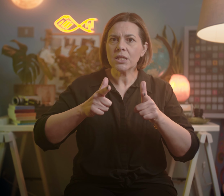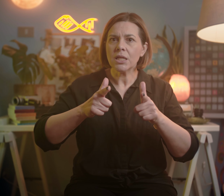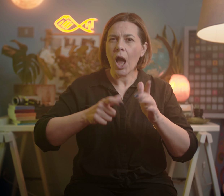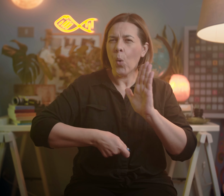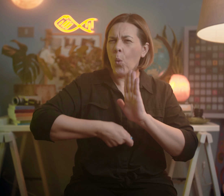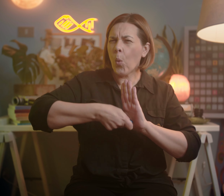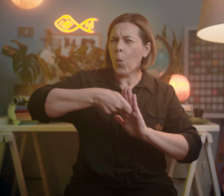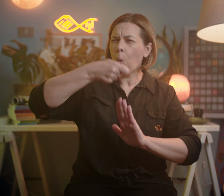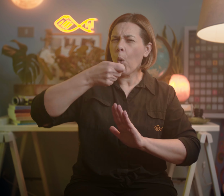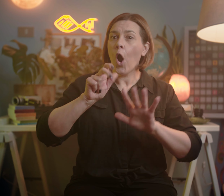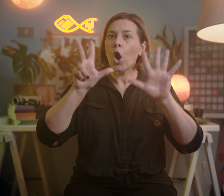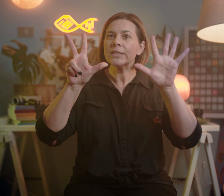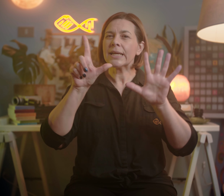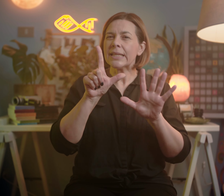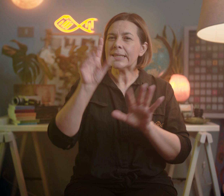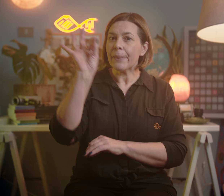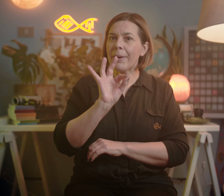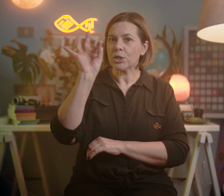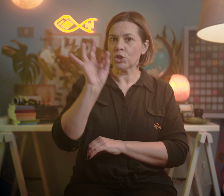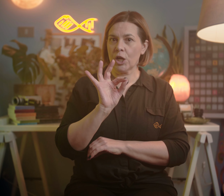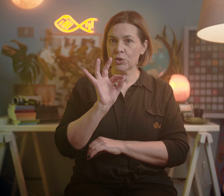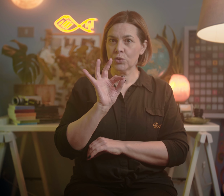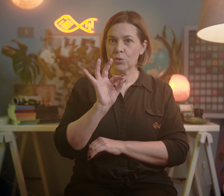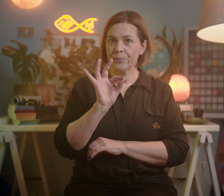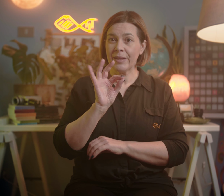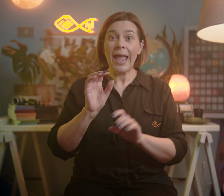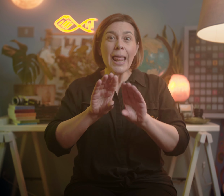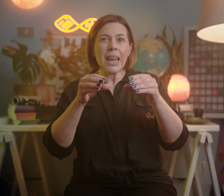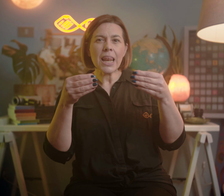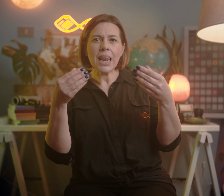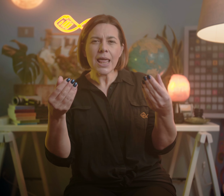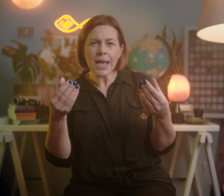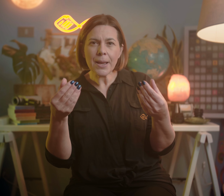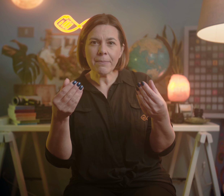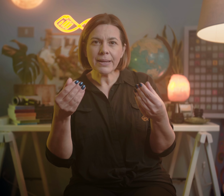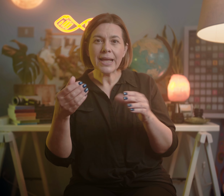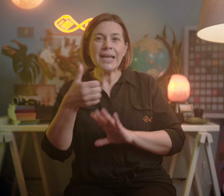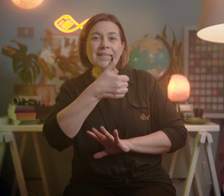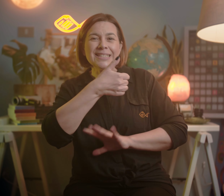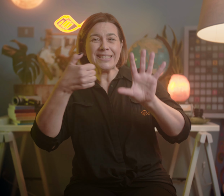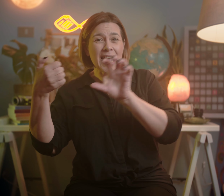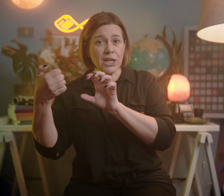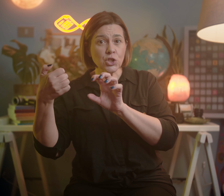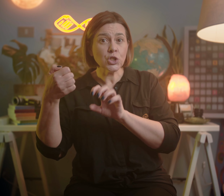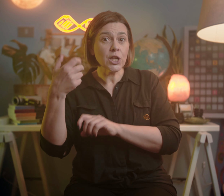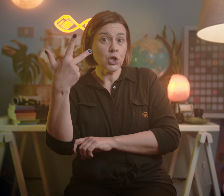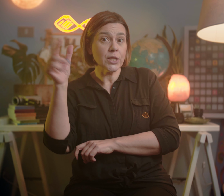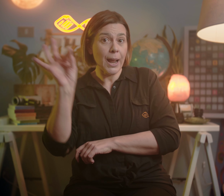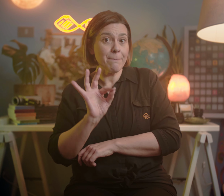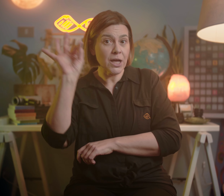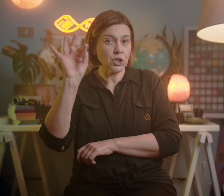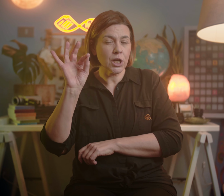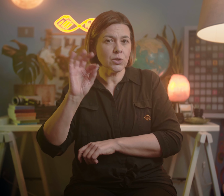'87%, mentre 603% è l'incremento della vendita di libri sul tema.